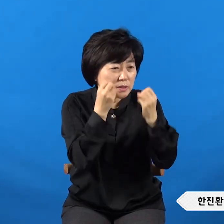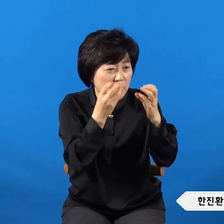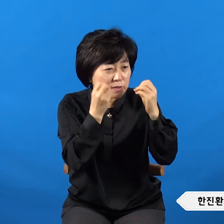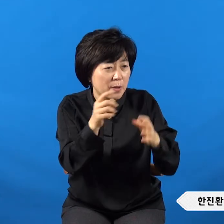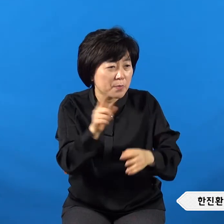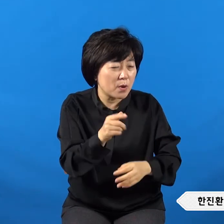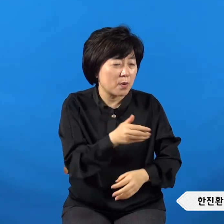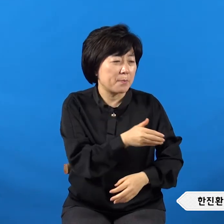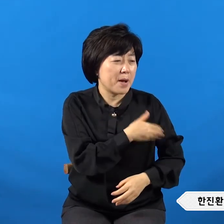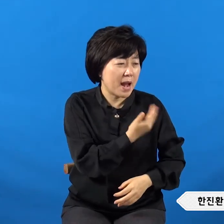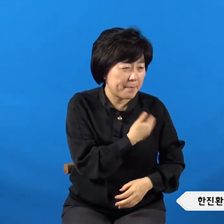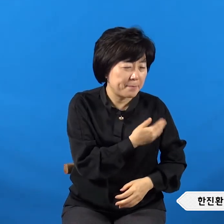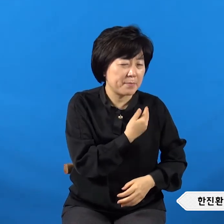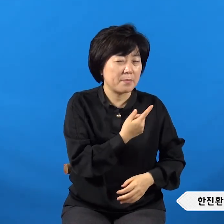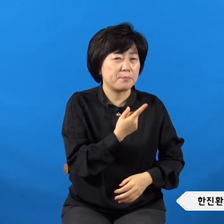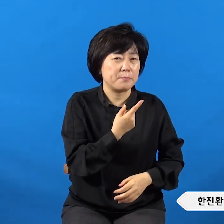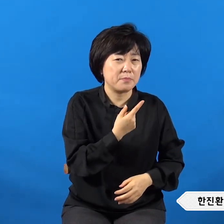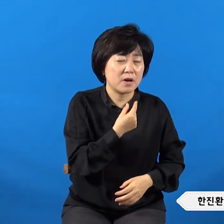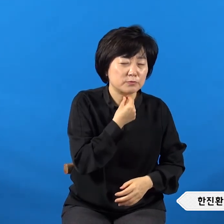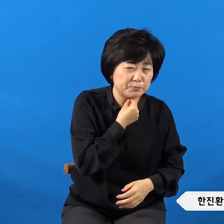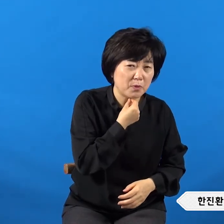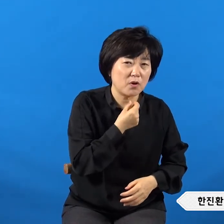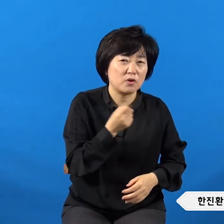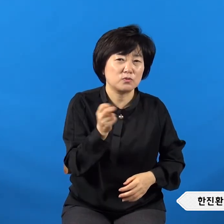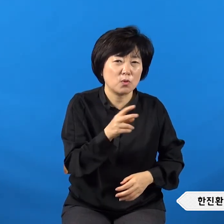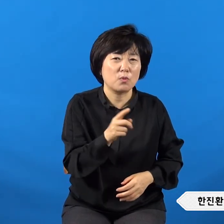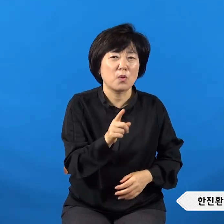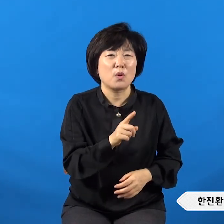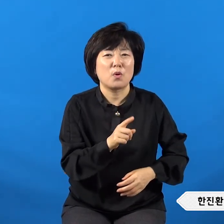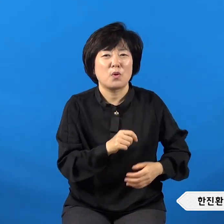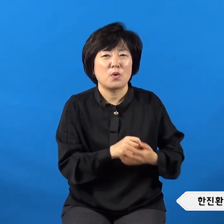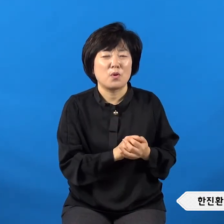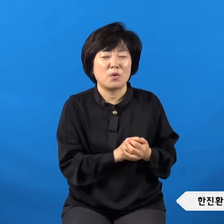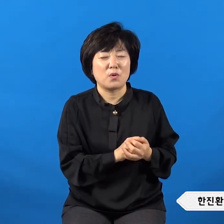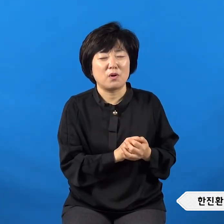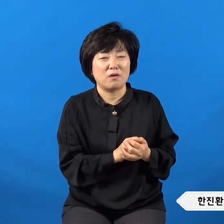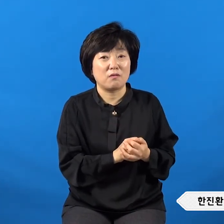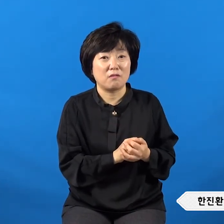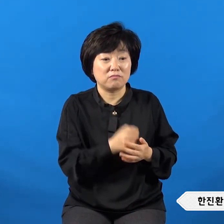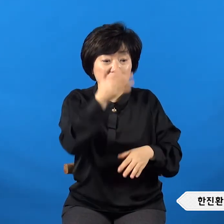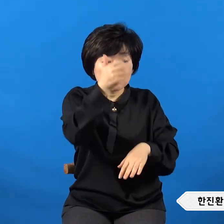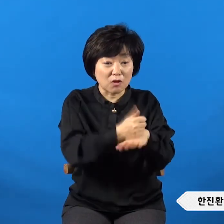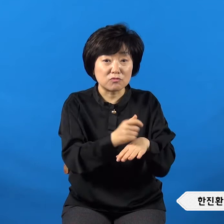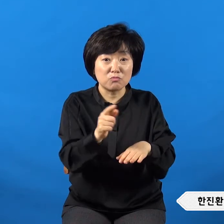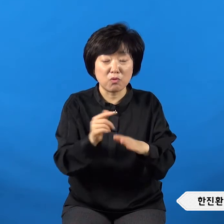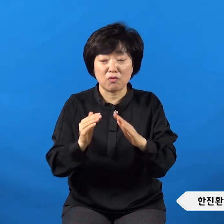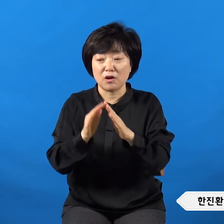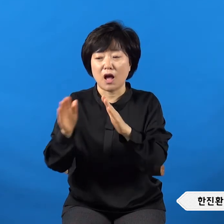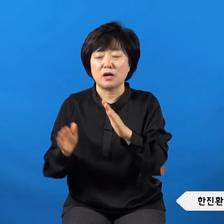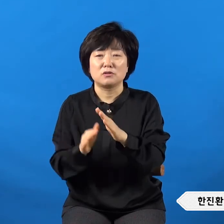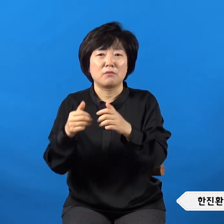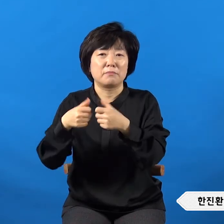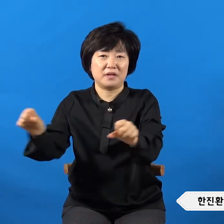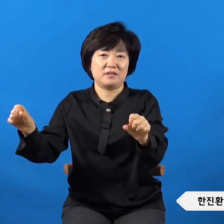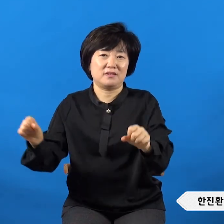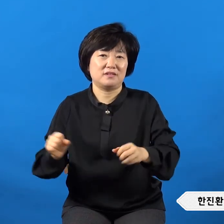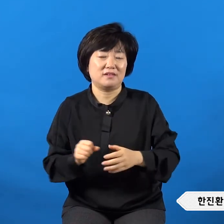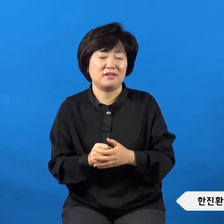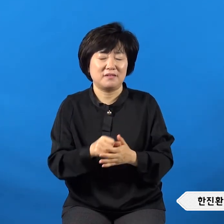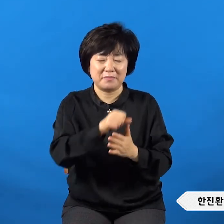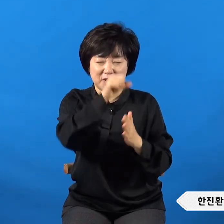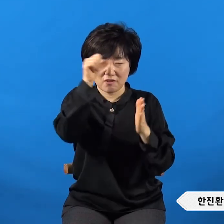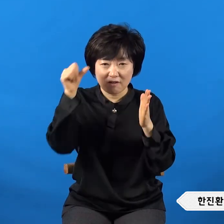바람을 피우고 외도를 하고 그래 봅니다. 그래 봤자 남는 것은 가정의 파탄밖에는